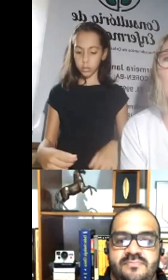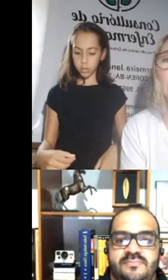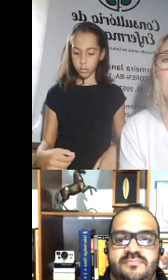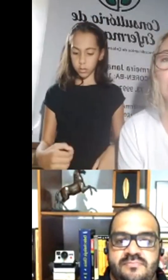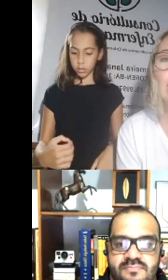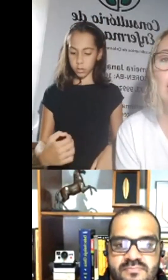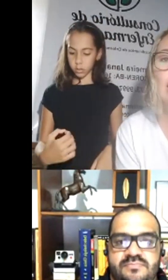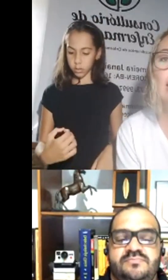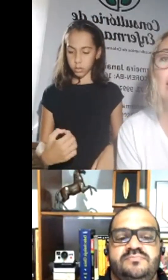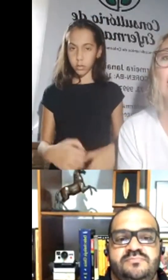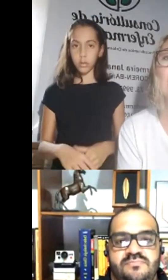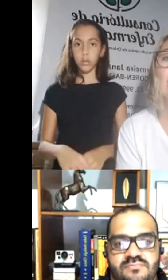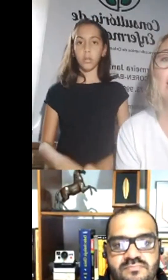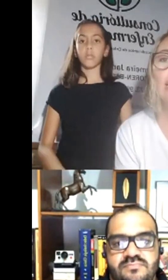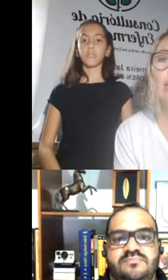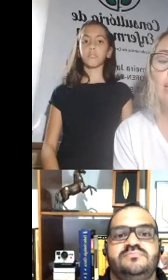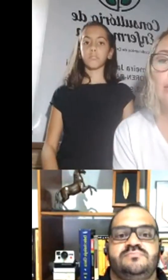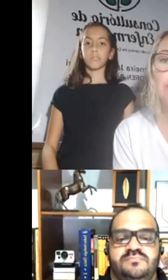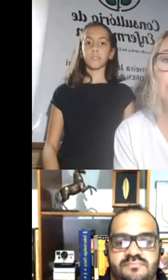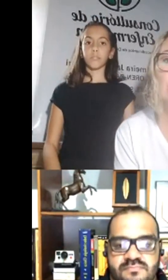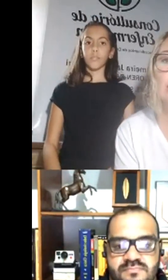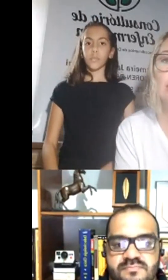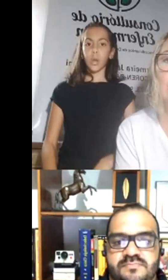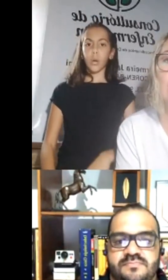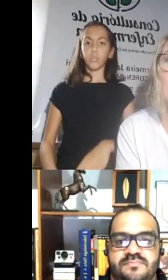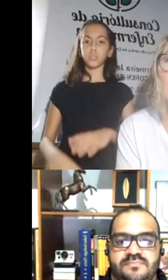Diogo? Cardiovascular,